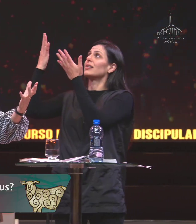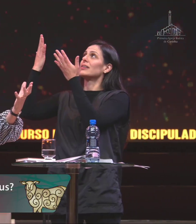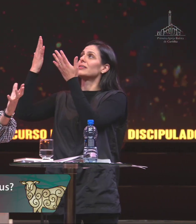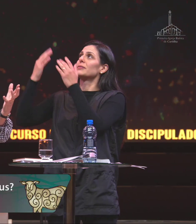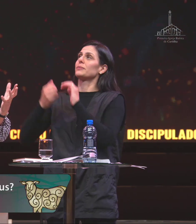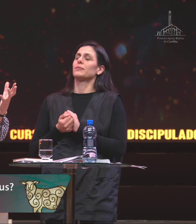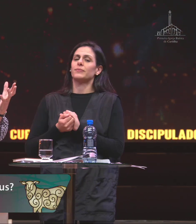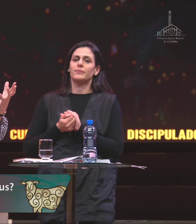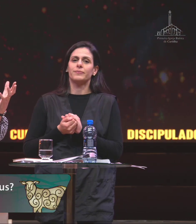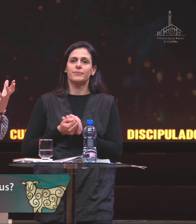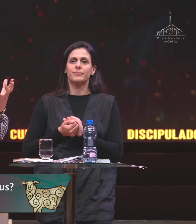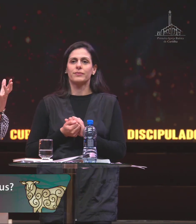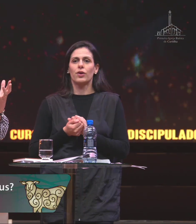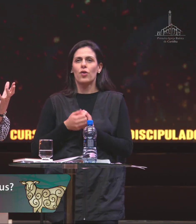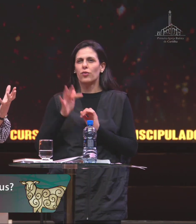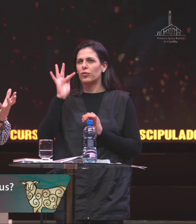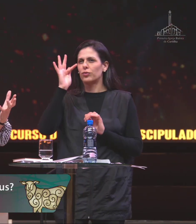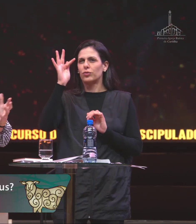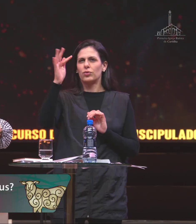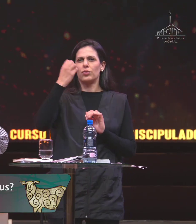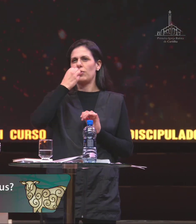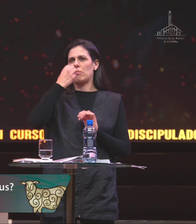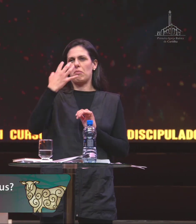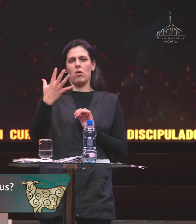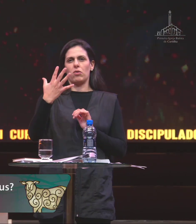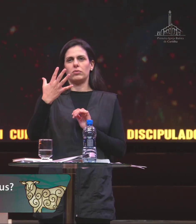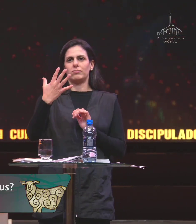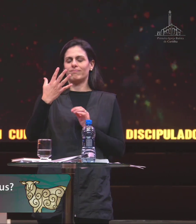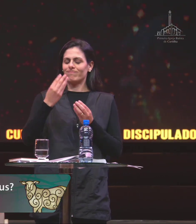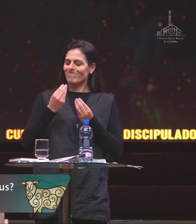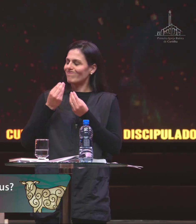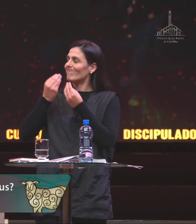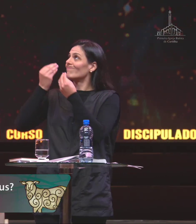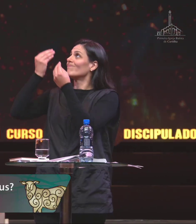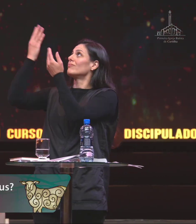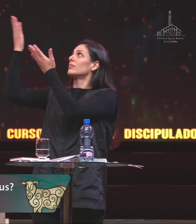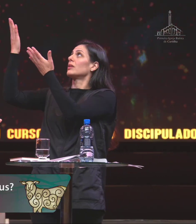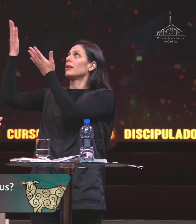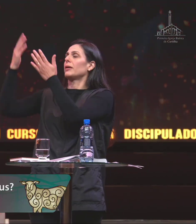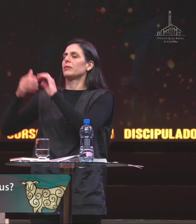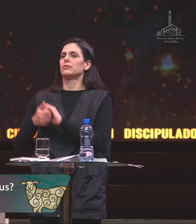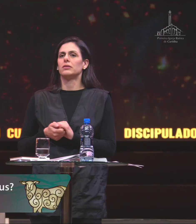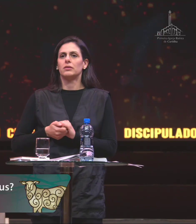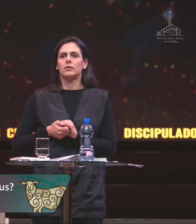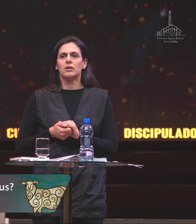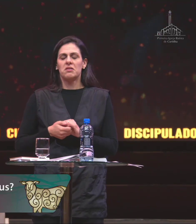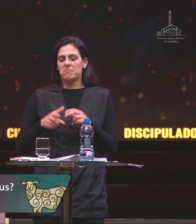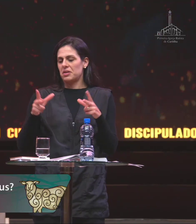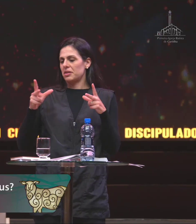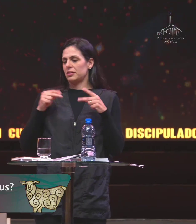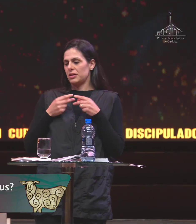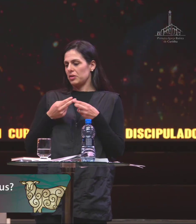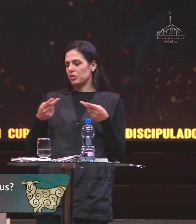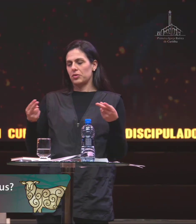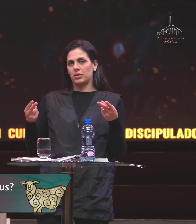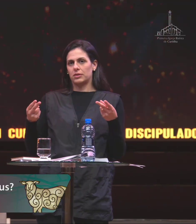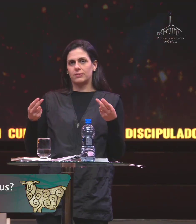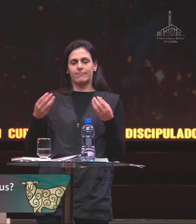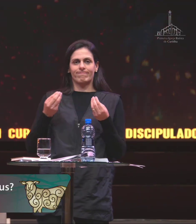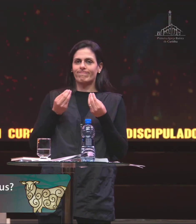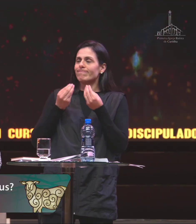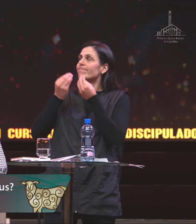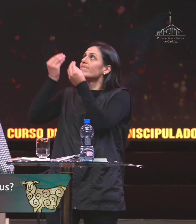macio? Lembra que para a gente ser carta viva a gente precisa ter um coração maleável? Será que existe algo que Deus está